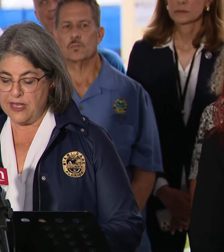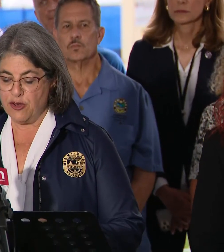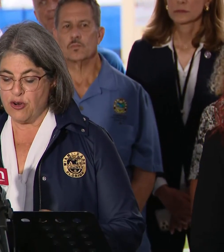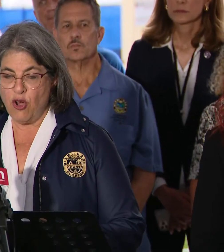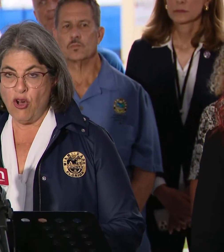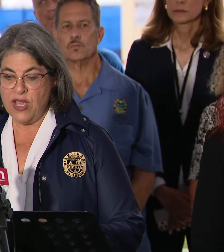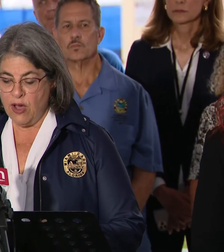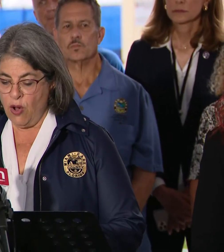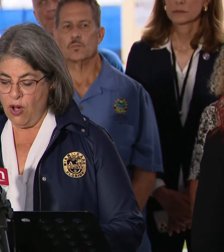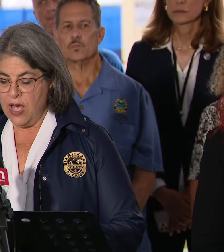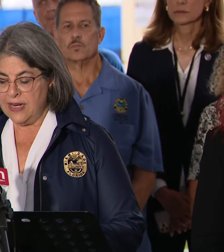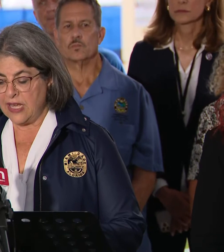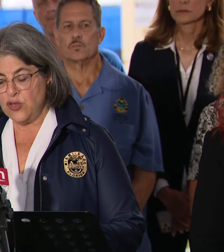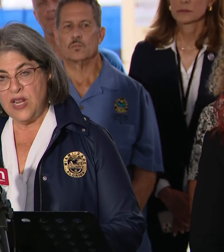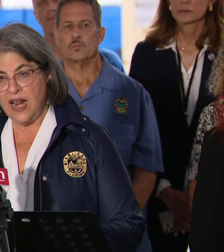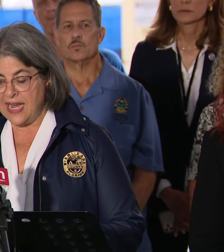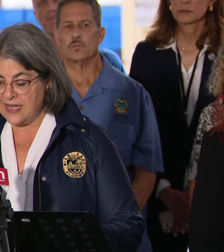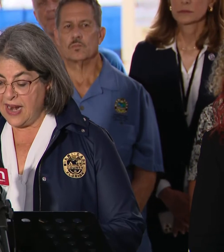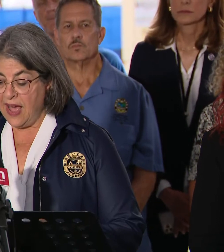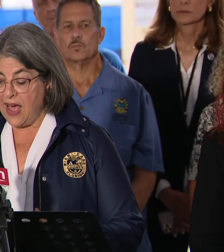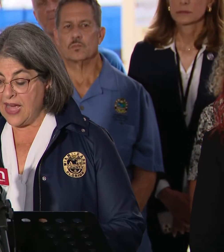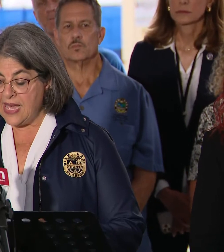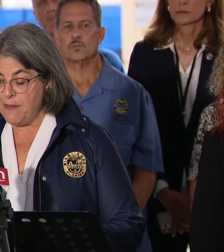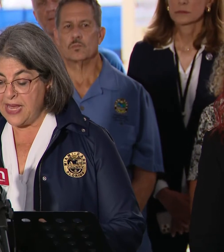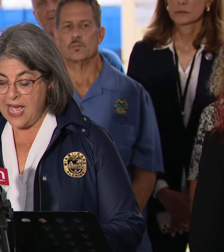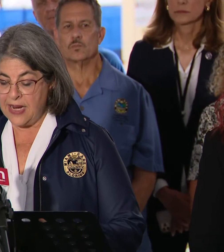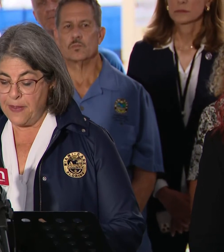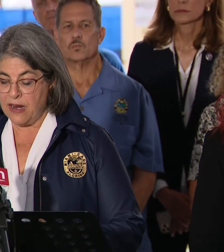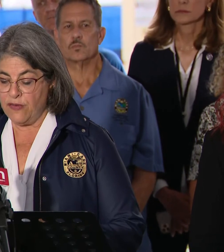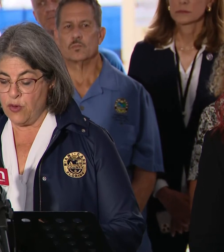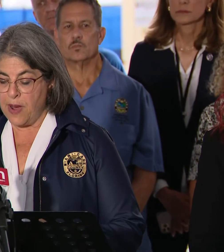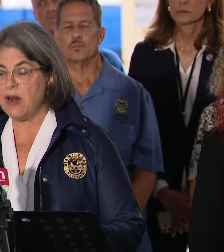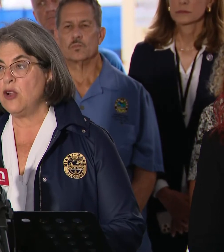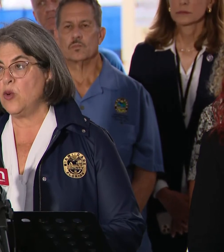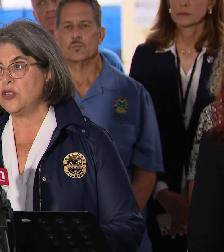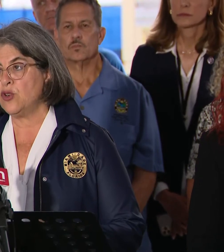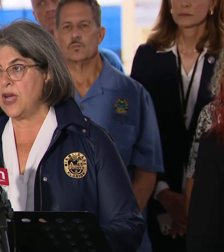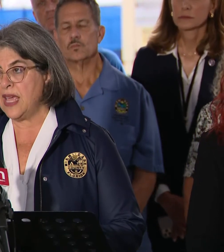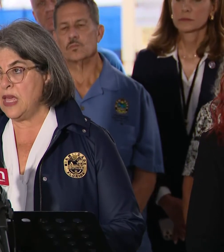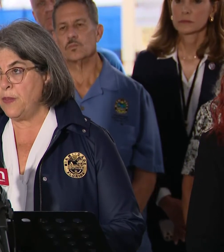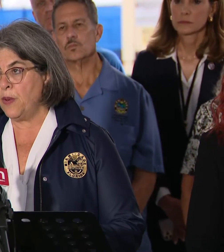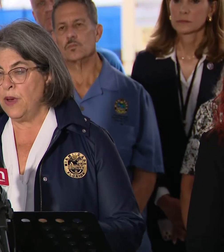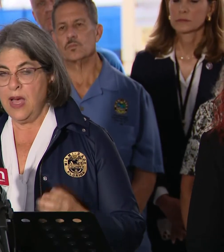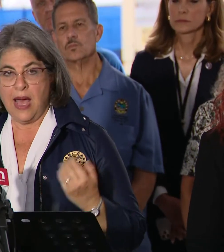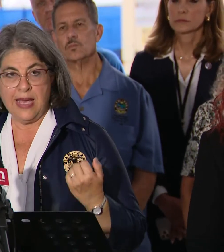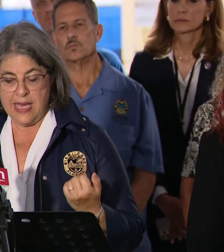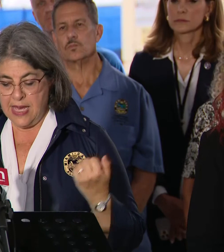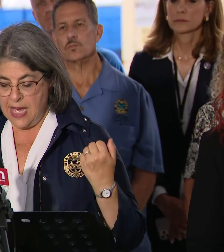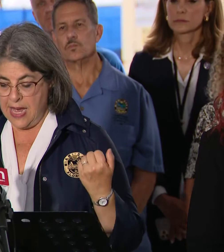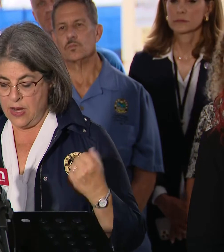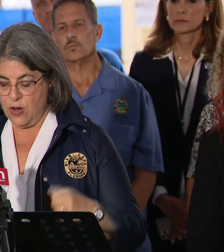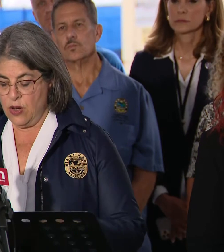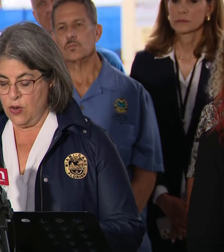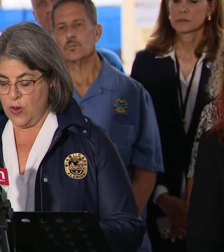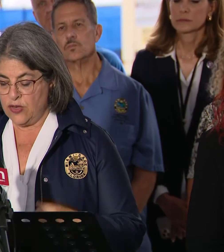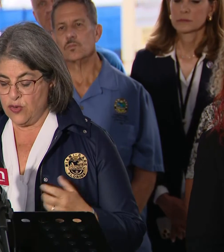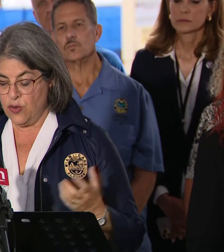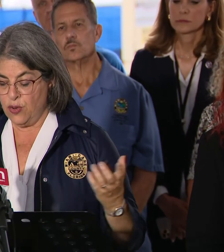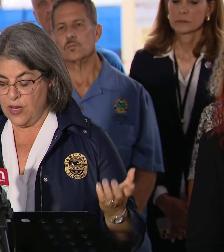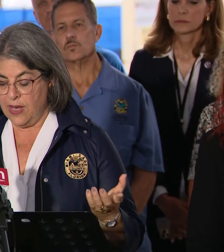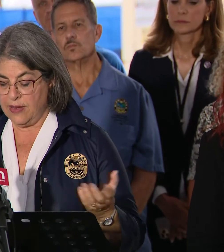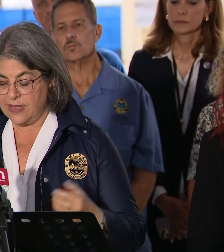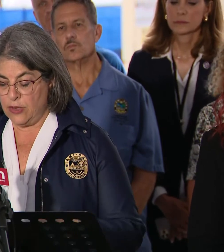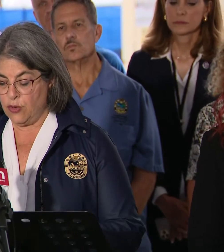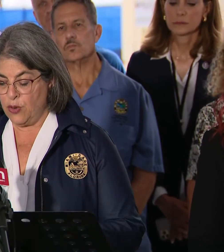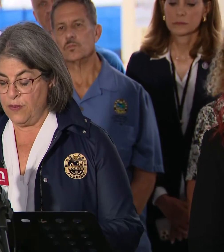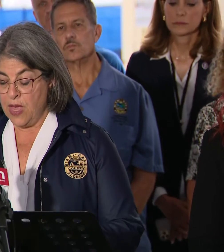Servicio Meteorológico Nacional estará aquí mañana para informar a nuestro equipo, aquí en